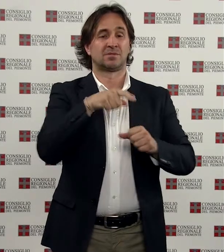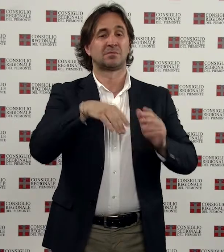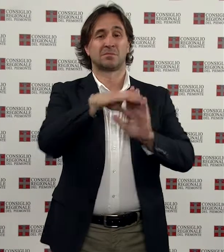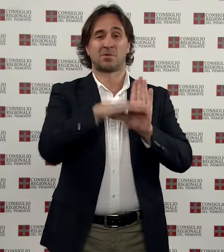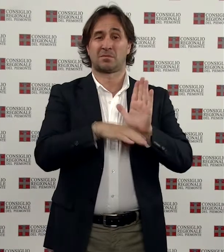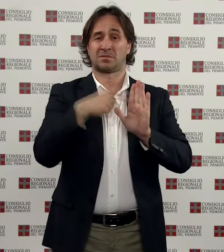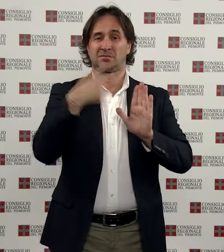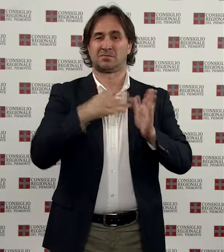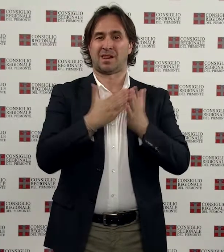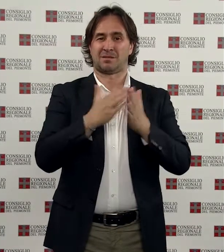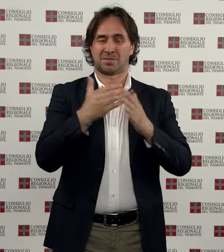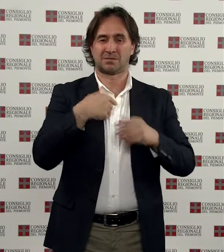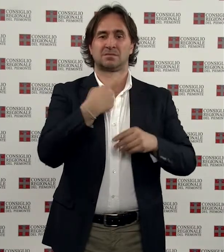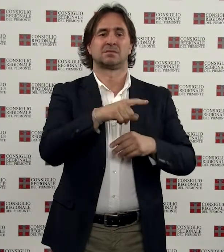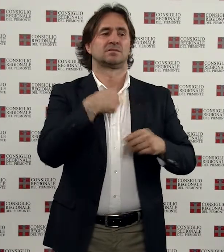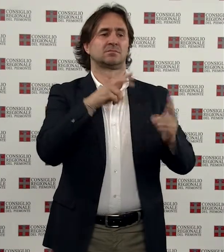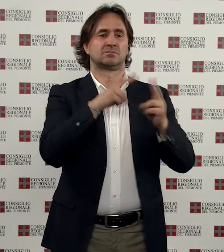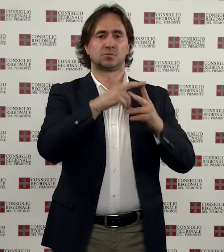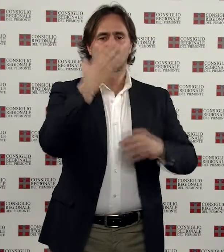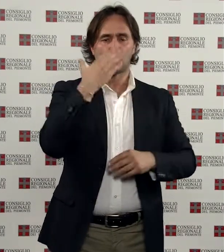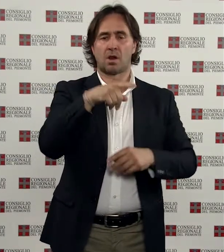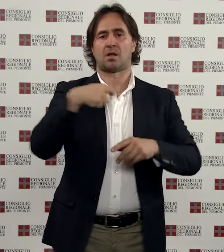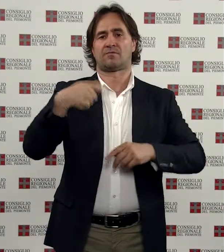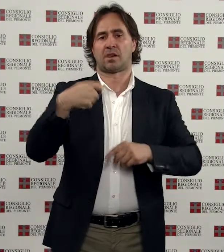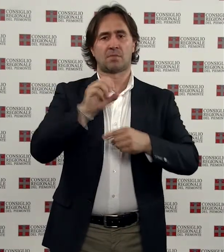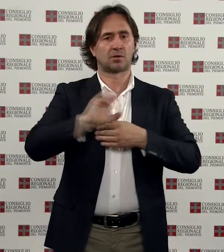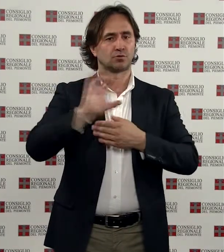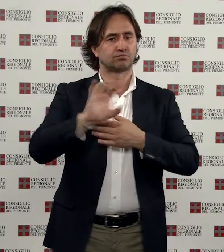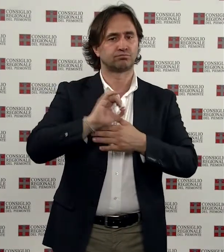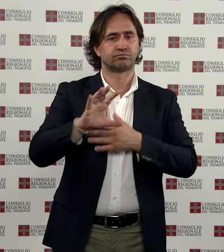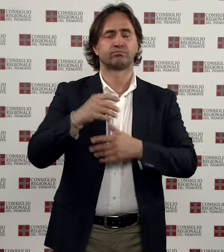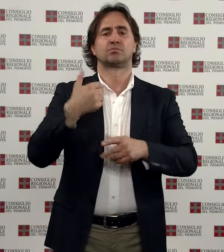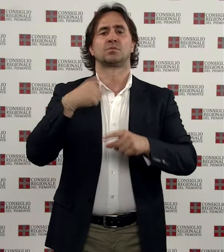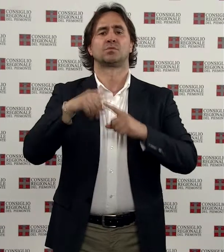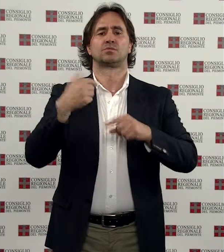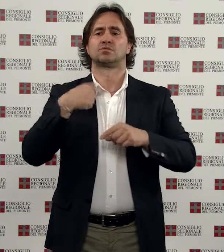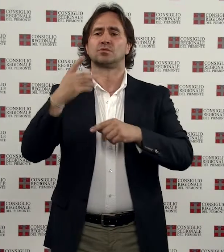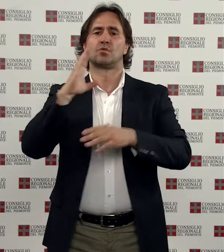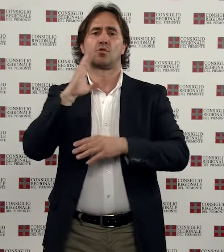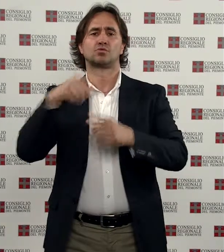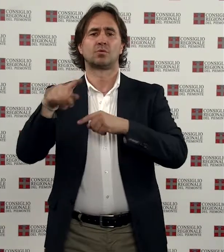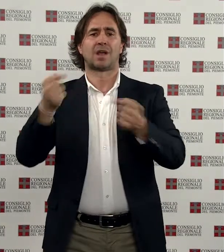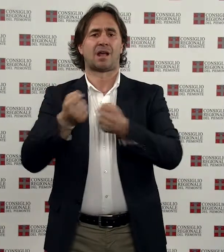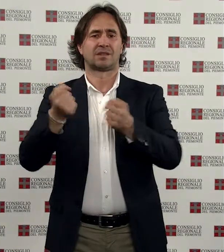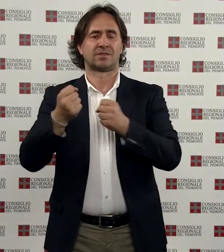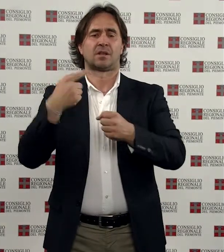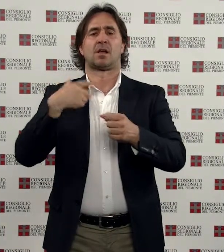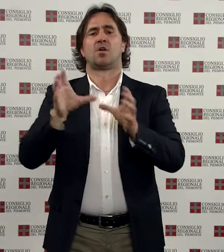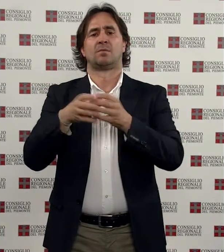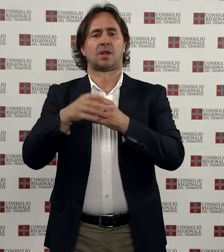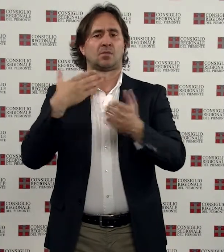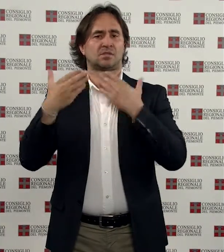di libri, incontri con le scuole, proiezione di filmati e illustrazione delle attività delle consulte e dei comitati dell'Assemblea.